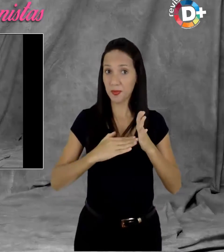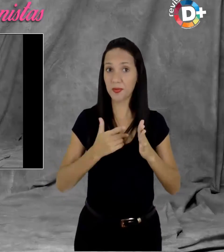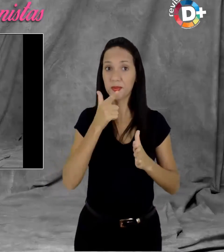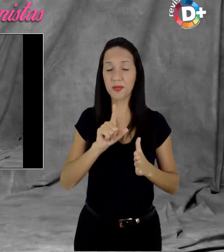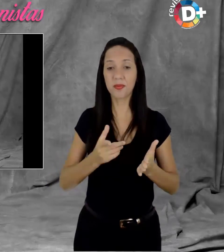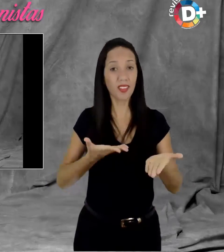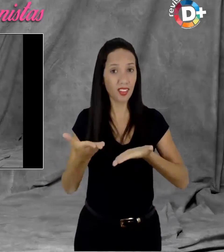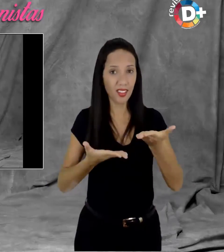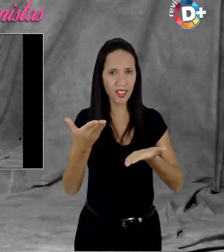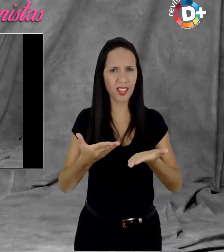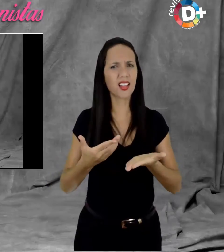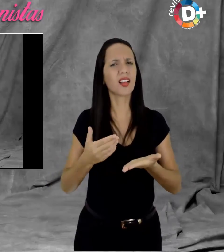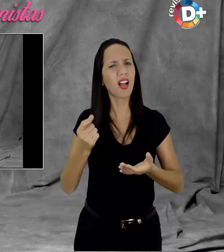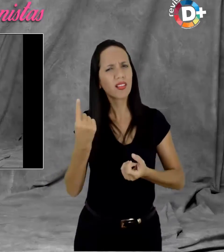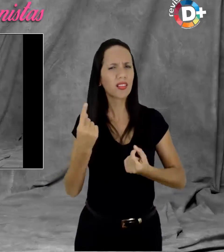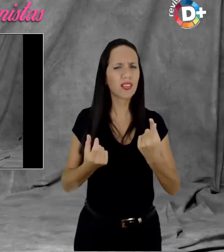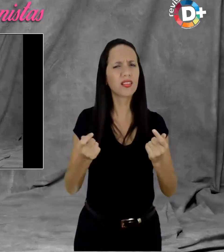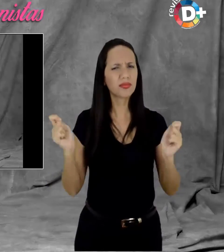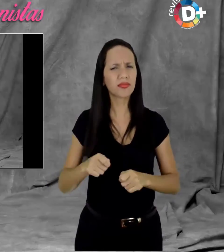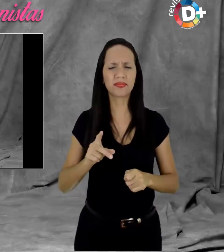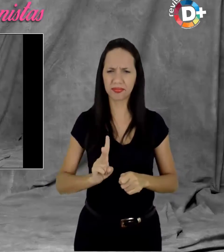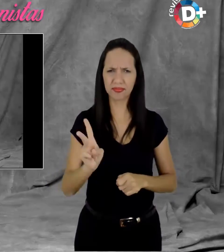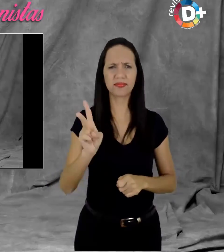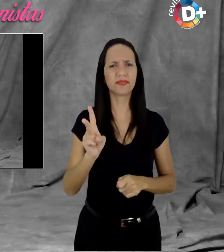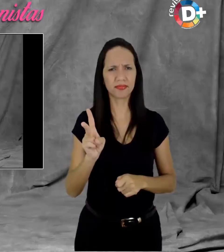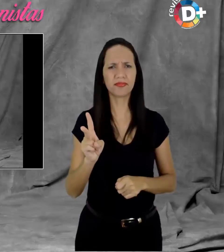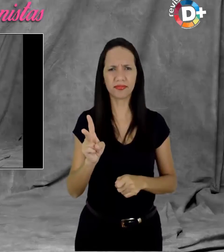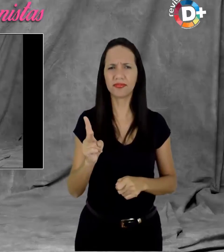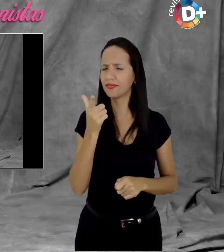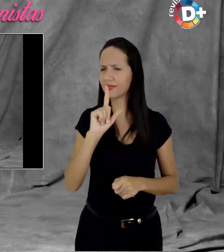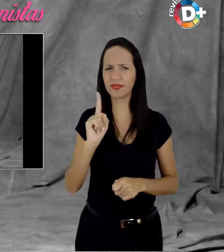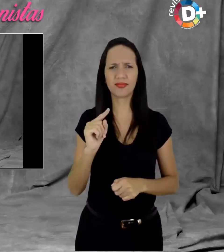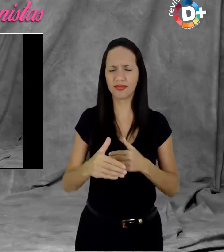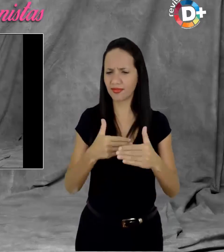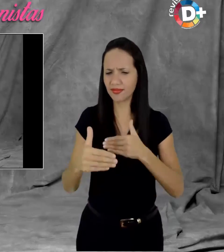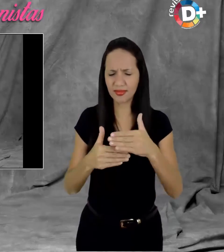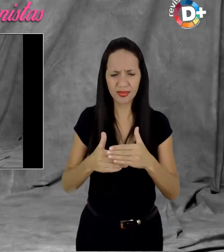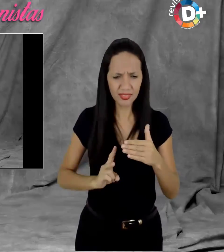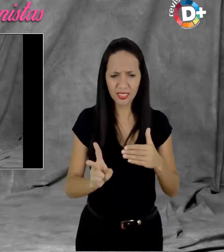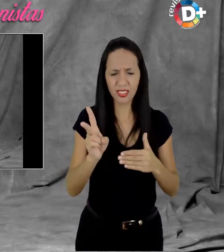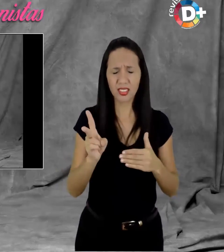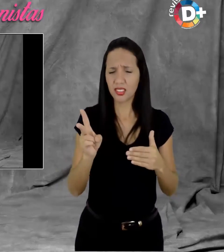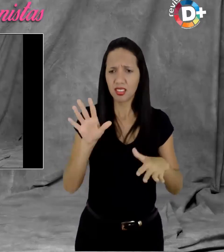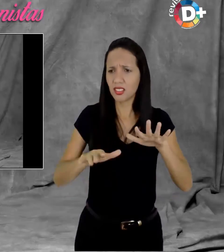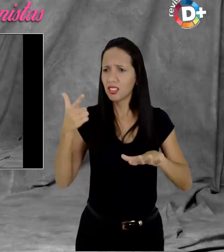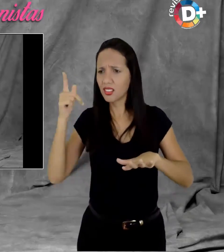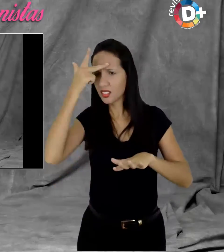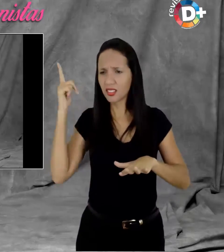última, que gera hostilidade, algumas podem permanecer indefinidamente, enquanto outras numa